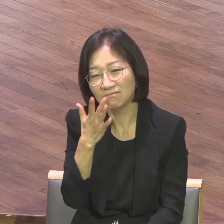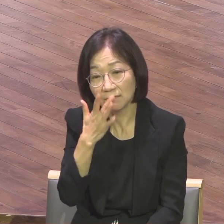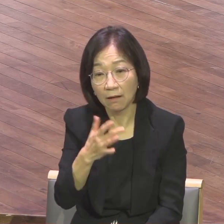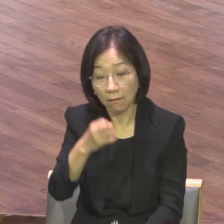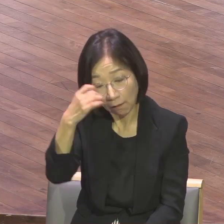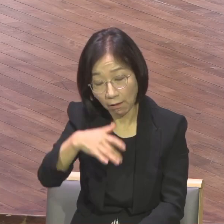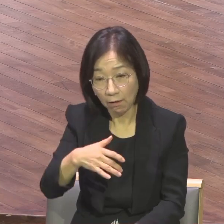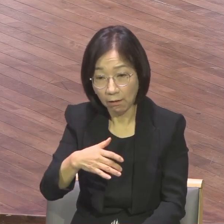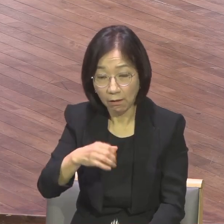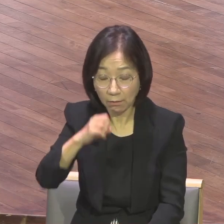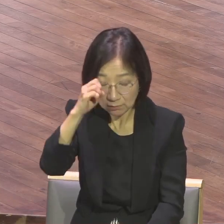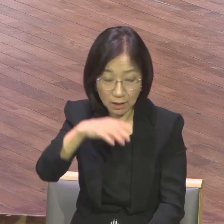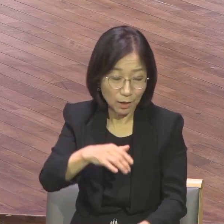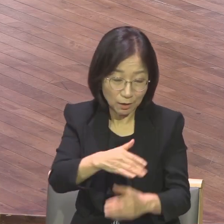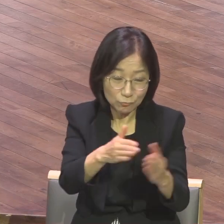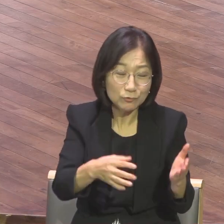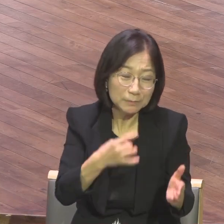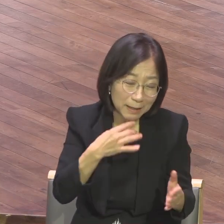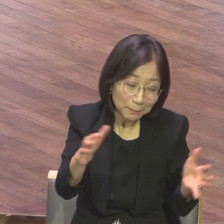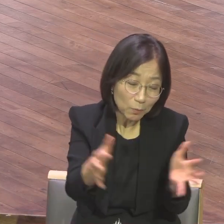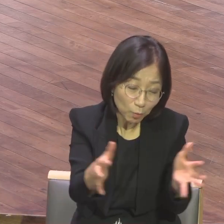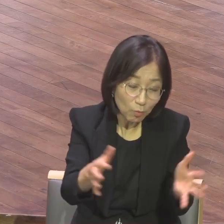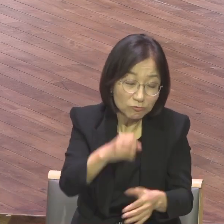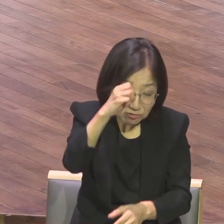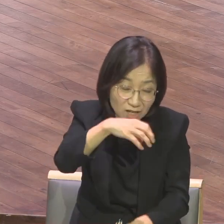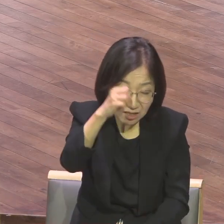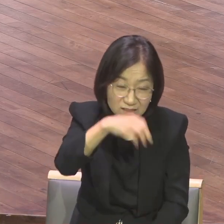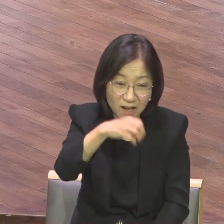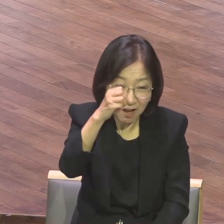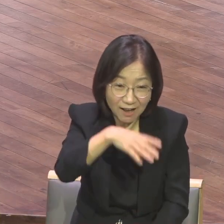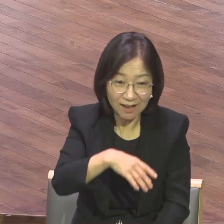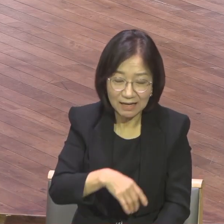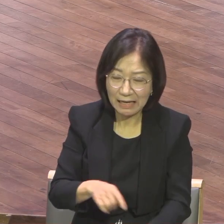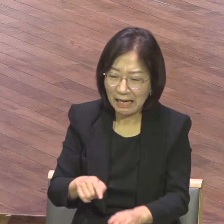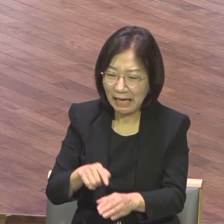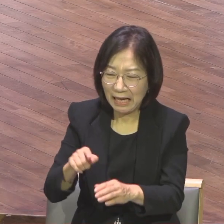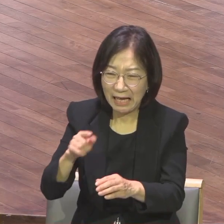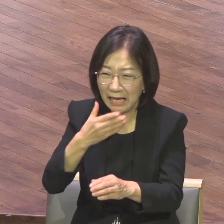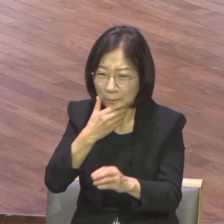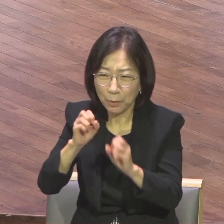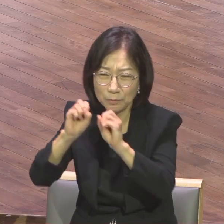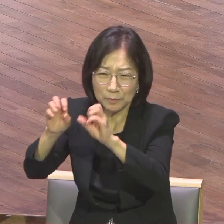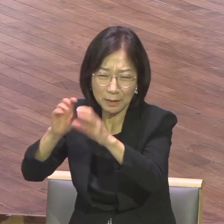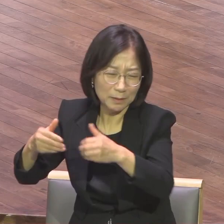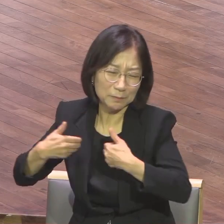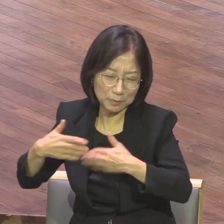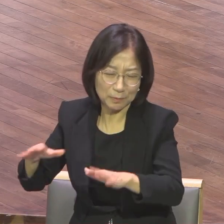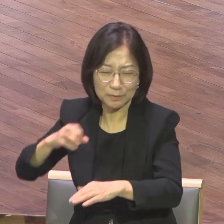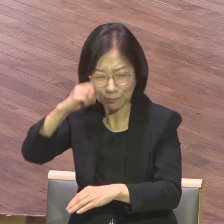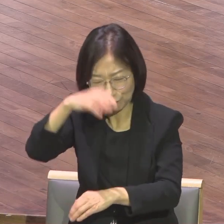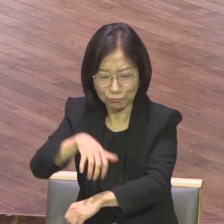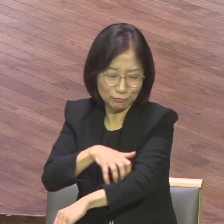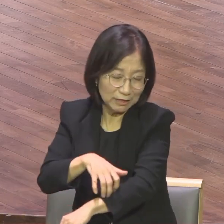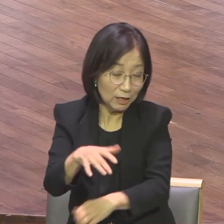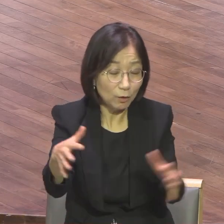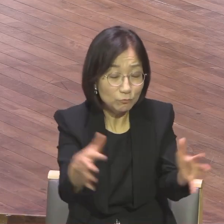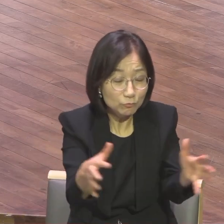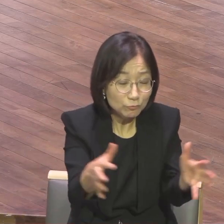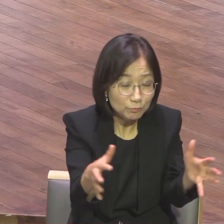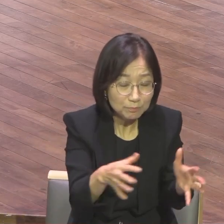그냥 자기들끼리 모여서 앉아 있는 것이 여기가 조사원이 하고 앉아 있는 것이 정상이다. 정상.